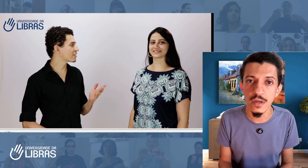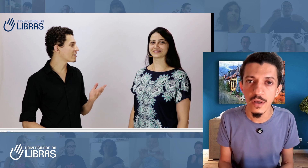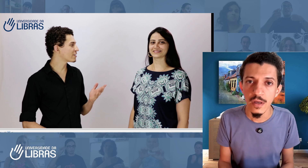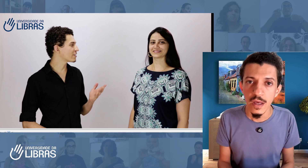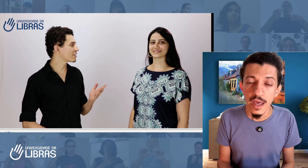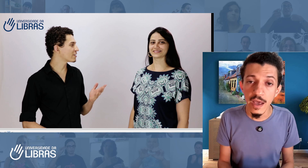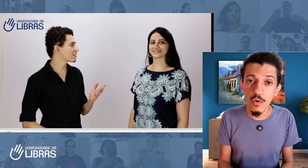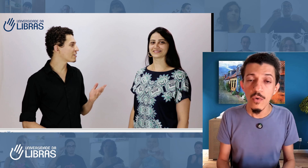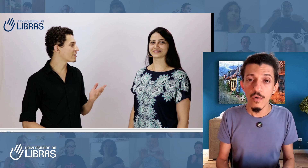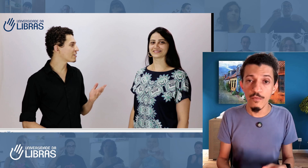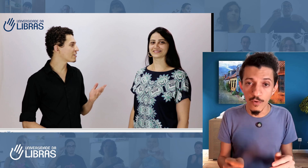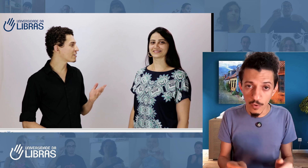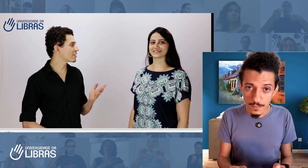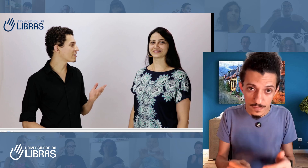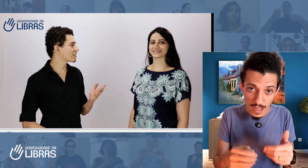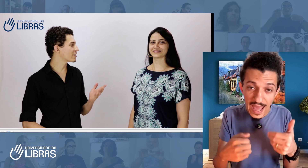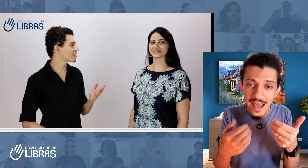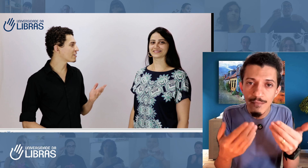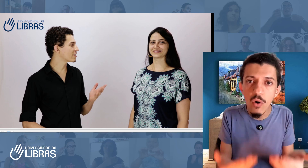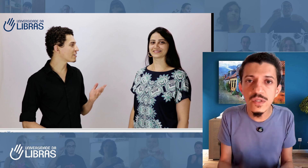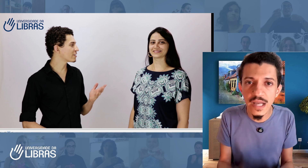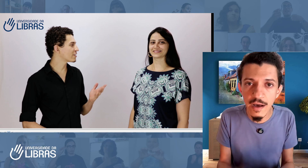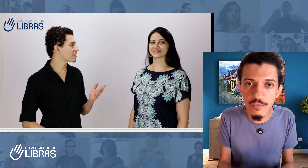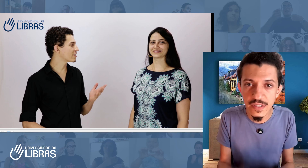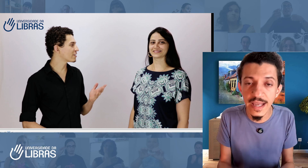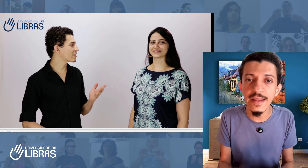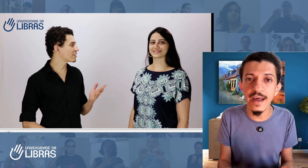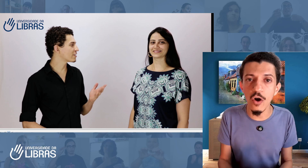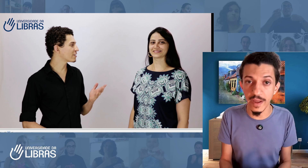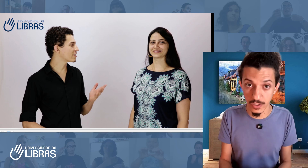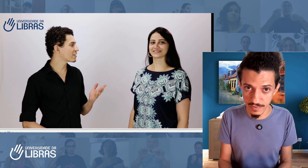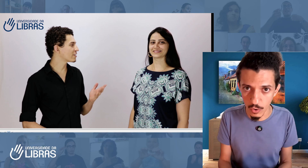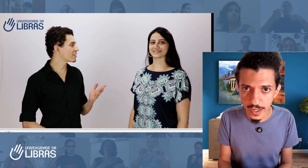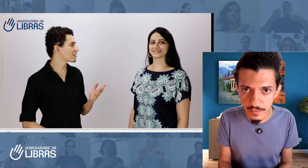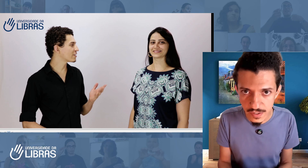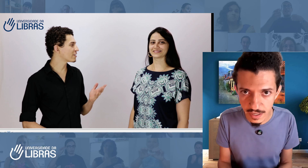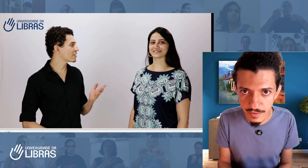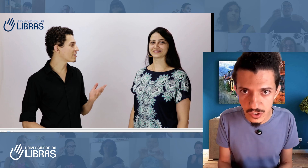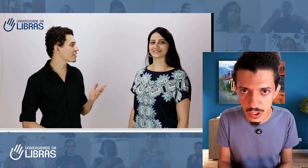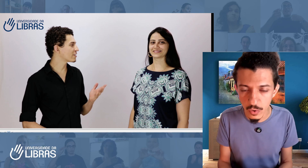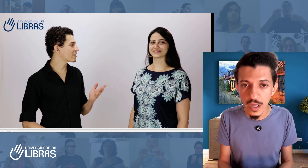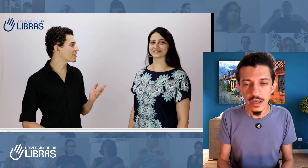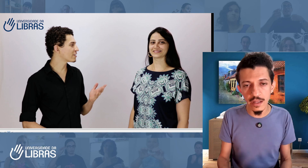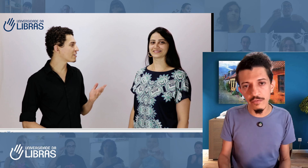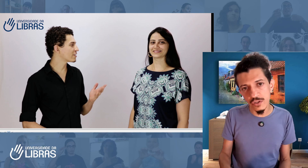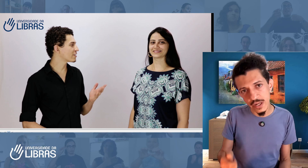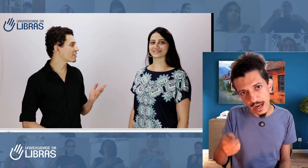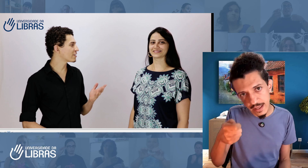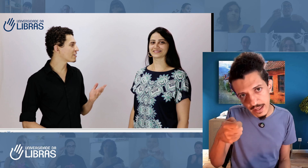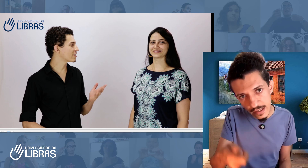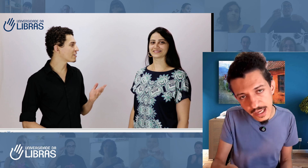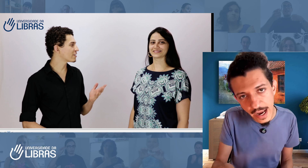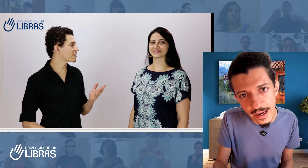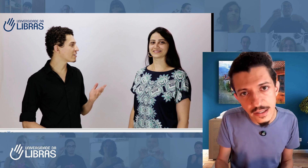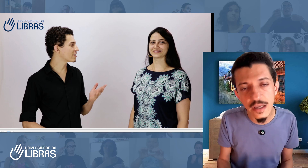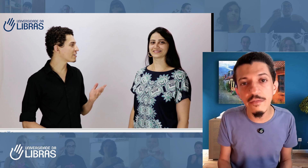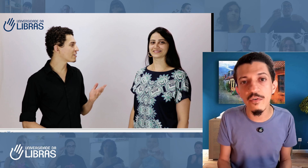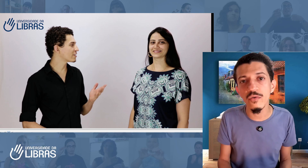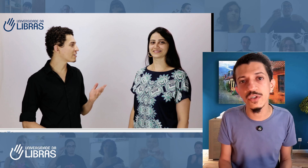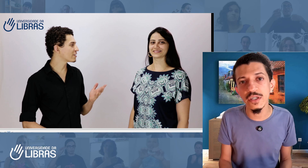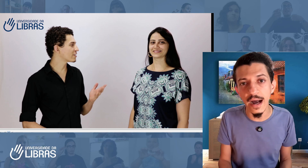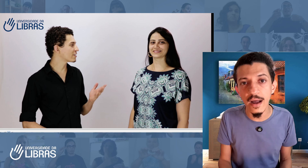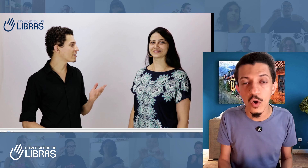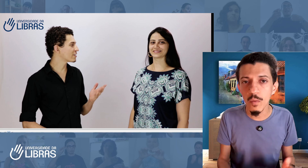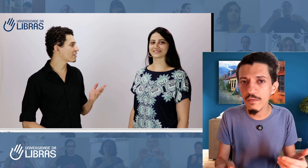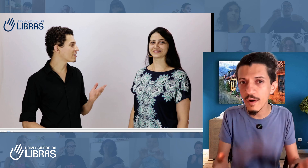orientamos, eu vou reembolsar você integralmente o valor que você investiu, e ainda vou tirar R$ 500 e vou